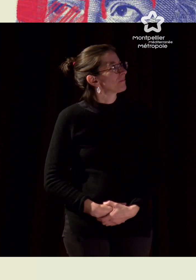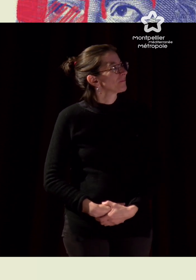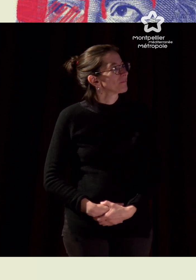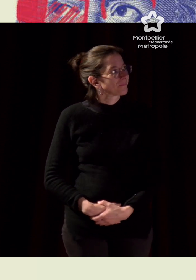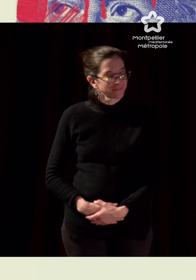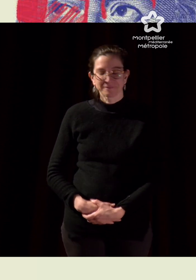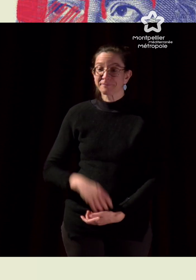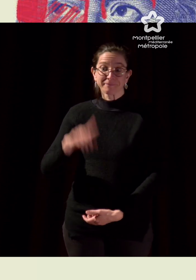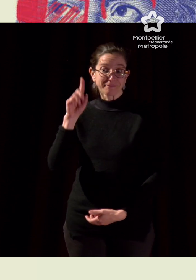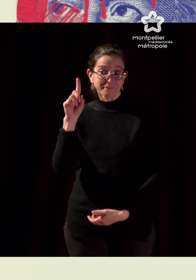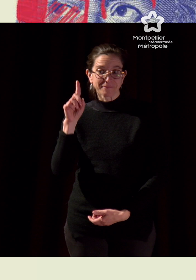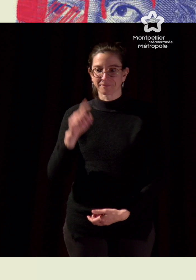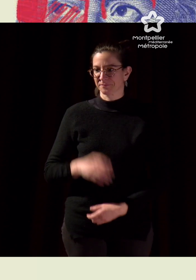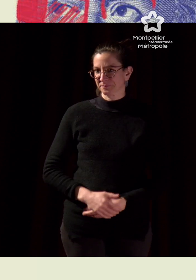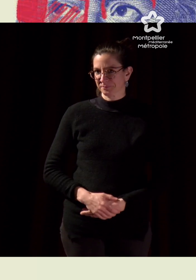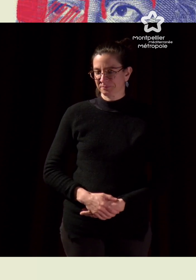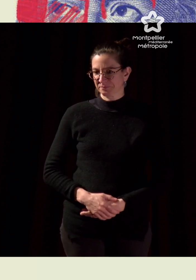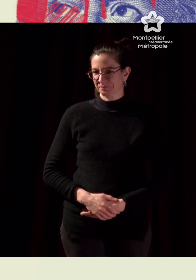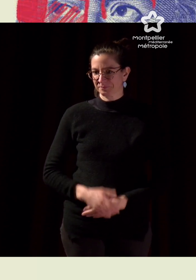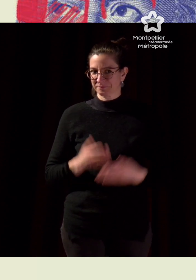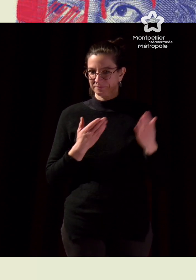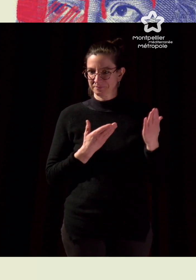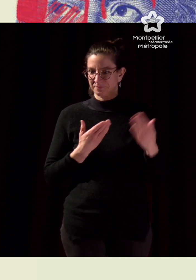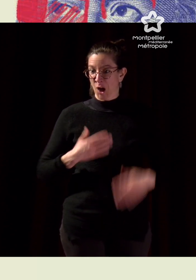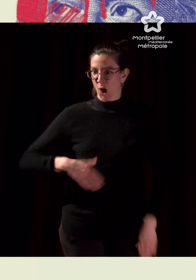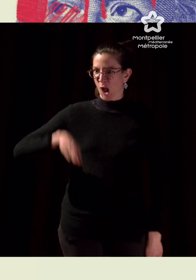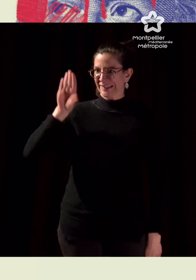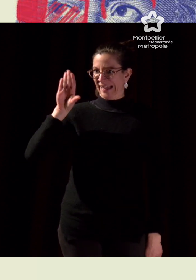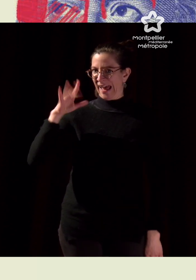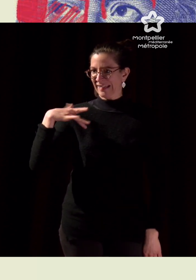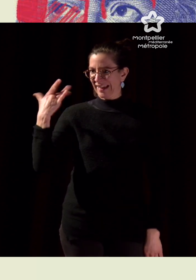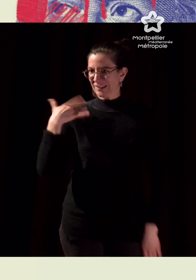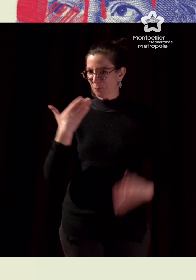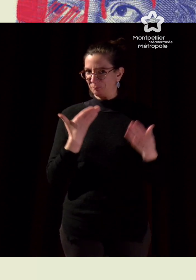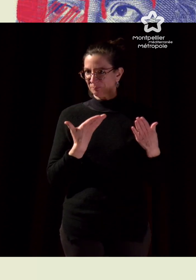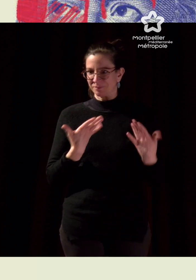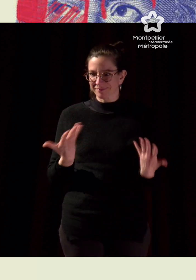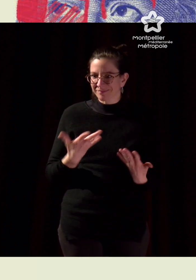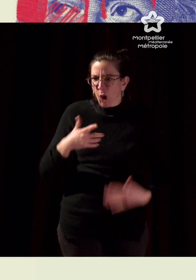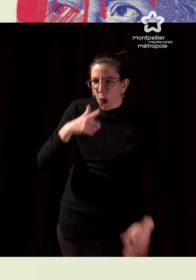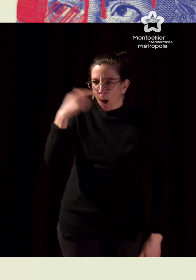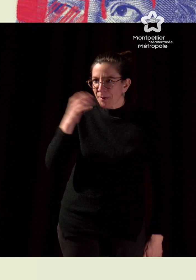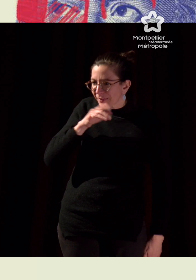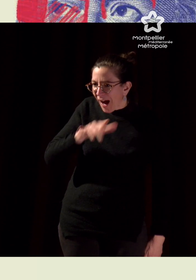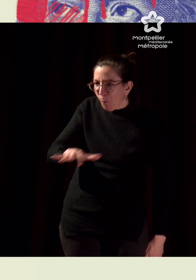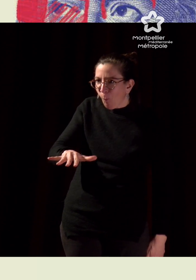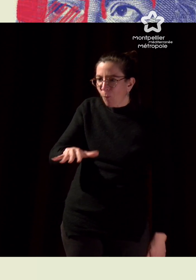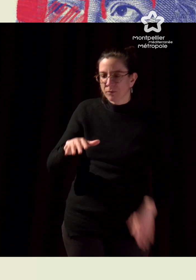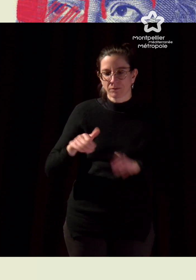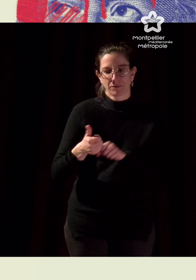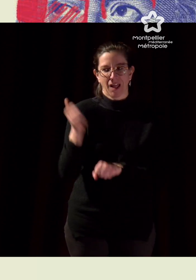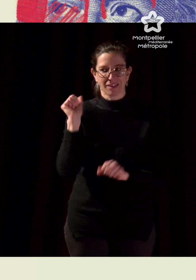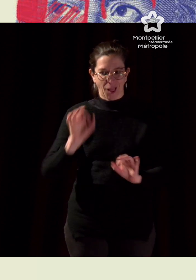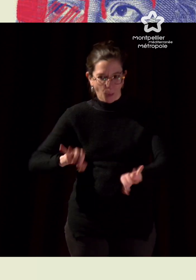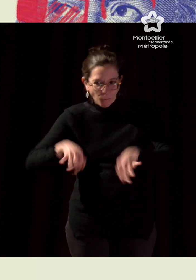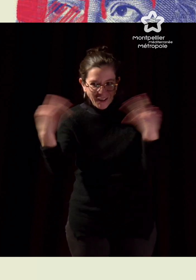Il y a un bon candidat, mais on ne sait pas encore. C'est ce qu'on appelle l'homme-dragon qui a été trouvé l'année dernière ou il y a